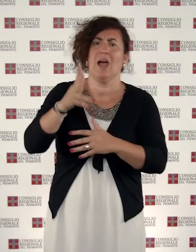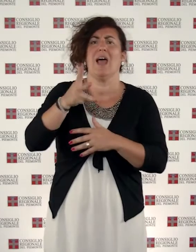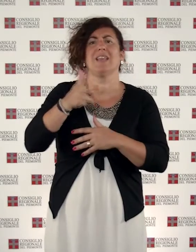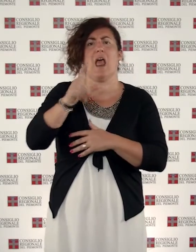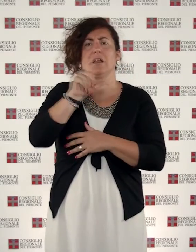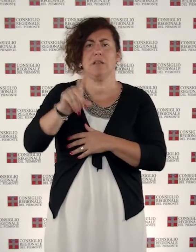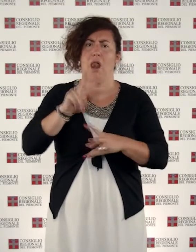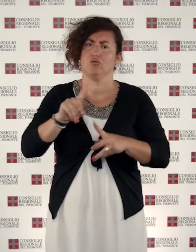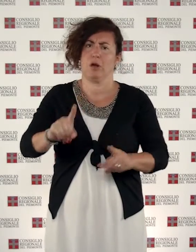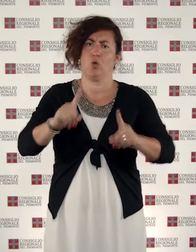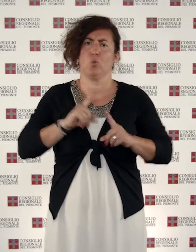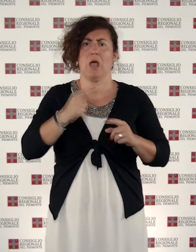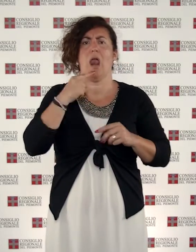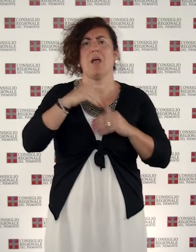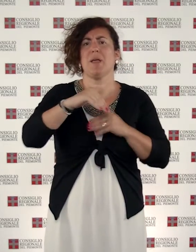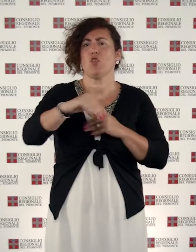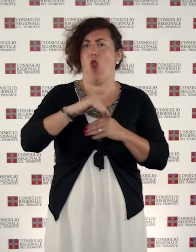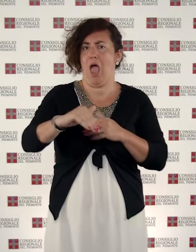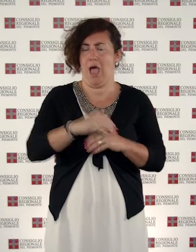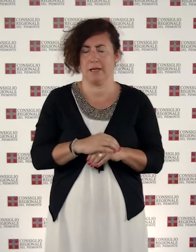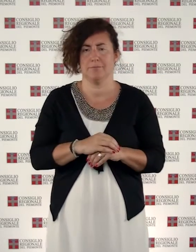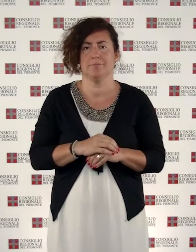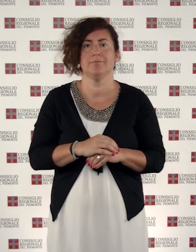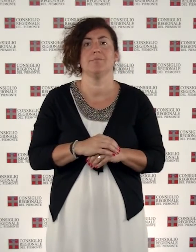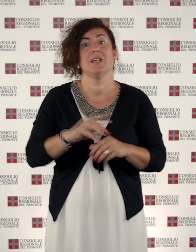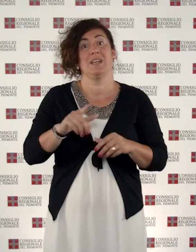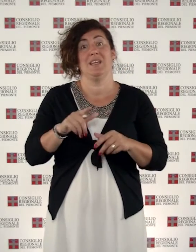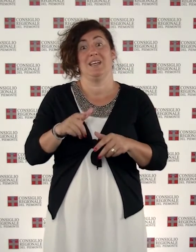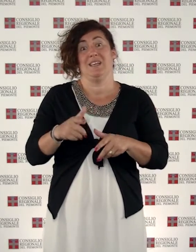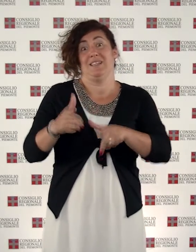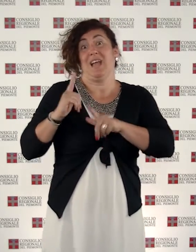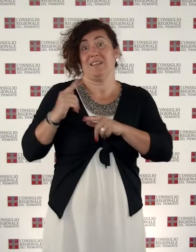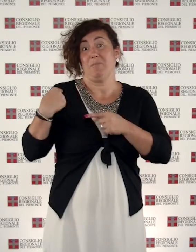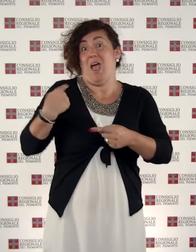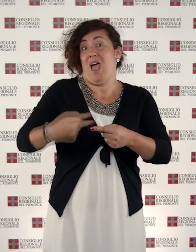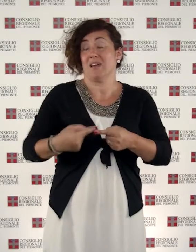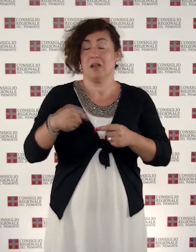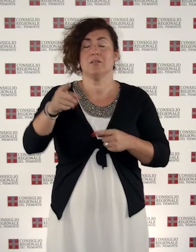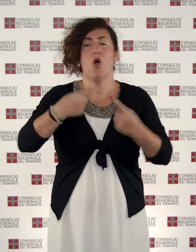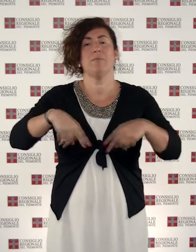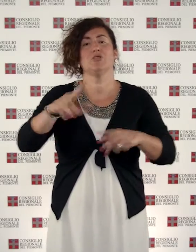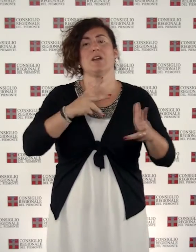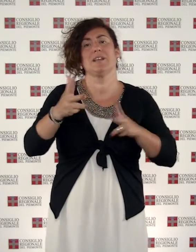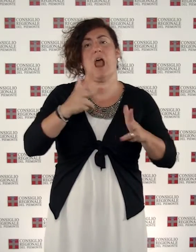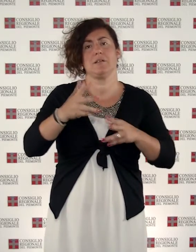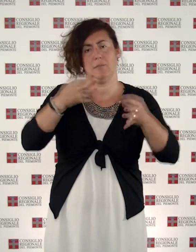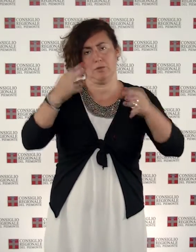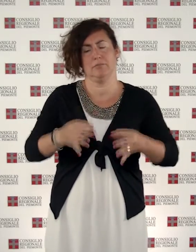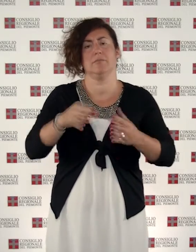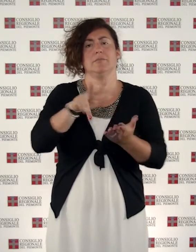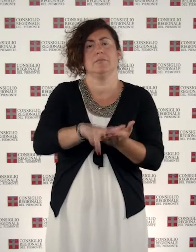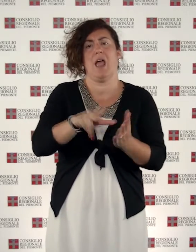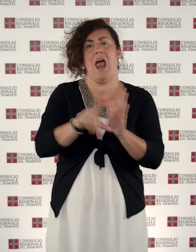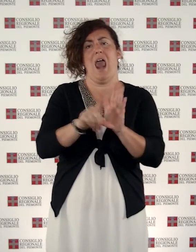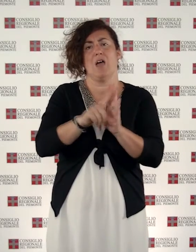pendolari. In settimana la Commissione Trasporti ha approvato in sede legislativa e all'unanimità la legge che modifica la normativa